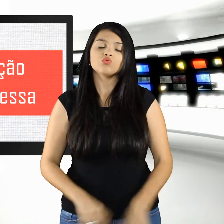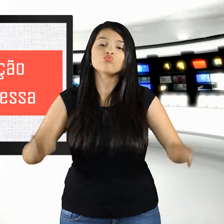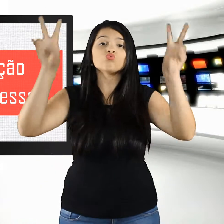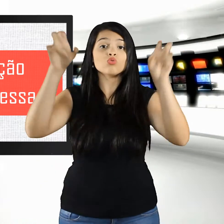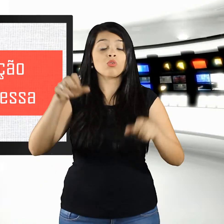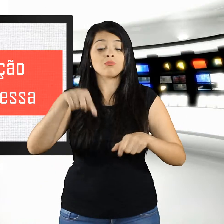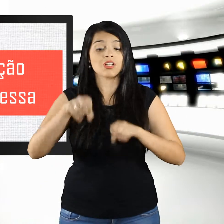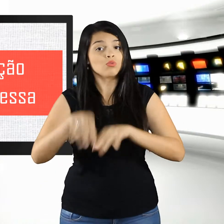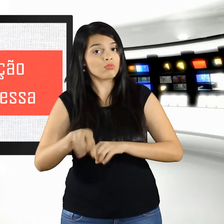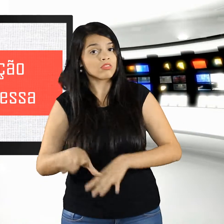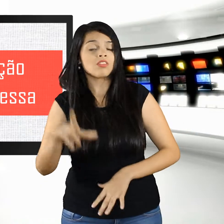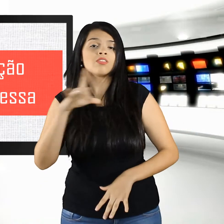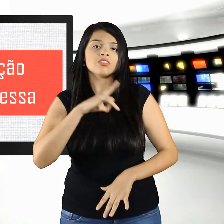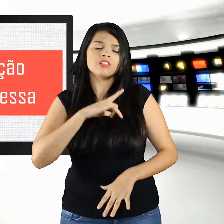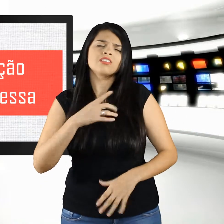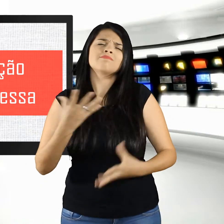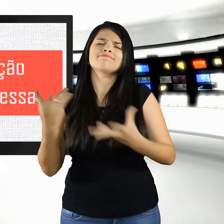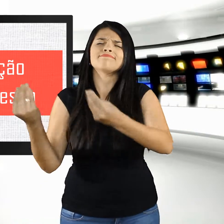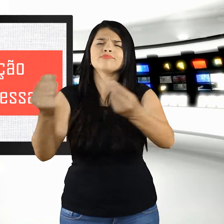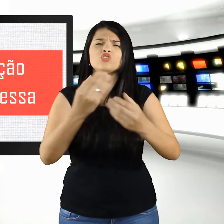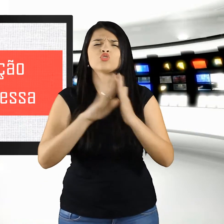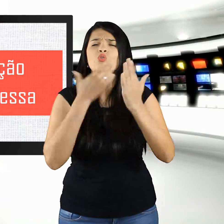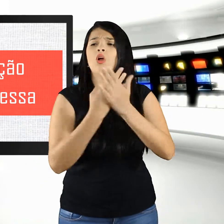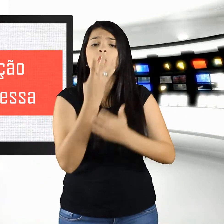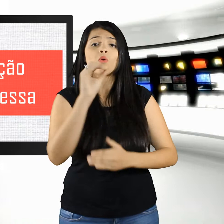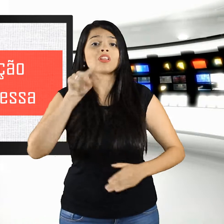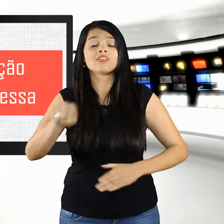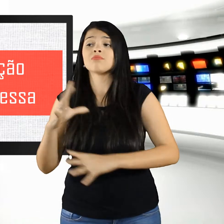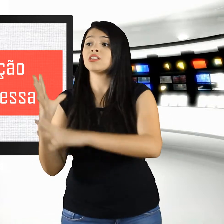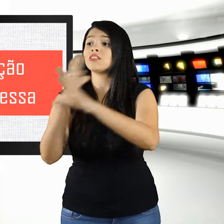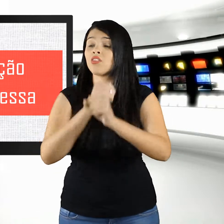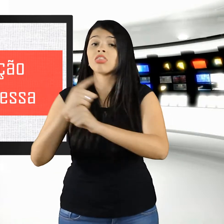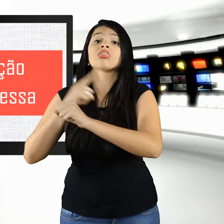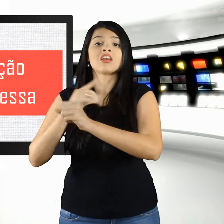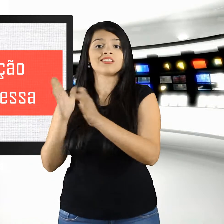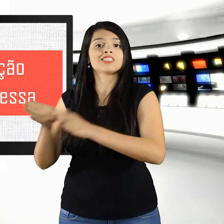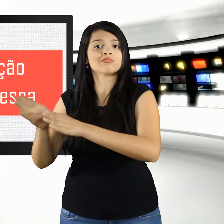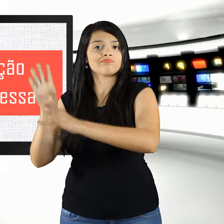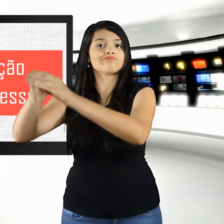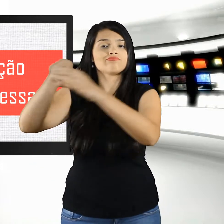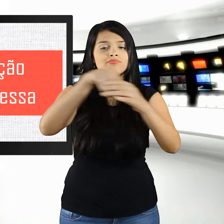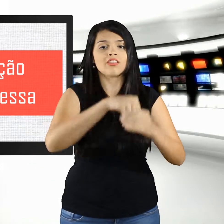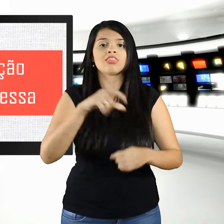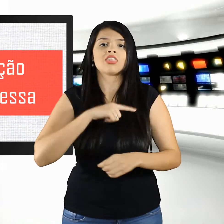educação, foram equipadas mais de 40 mil escolas com acessibilidade, mais de 30 mil com salas de recursos